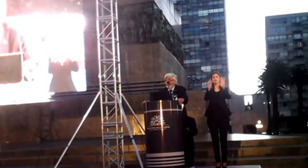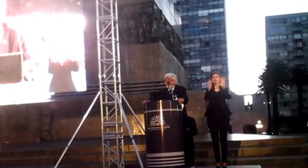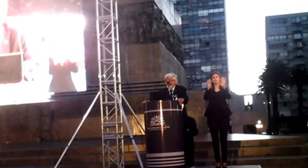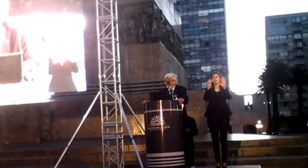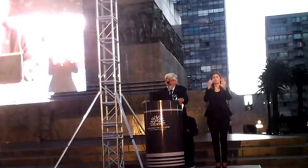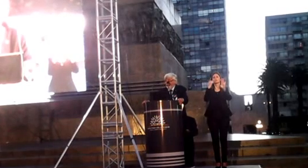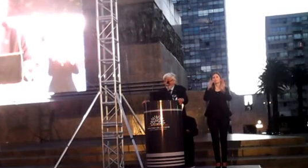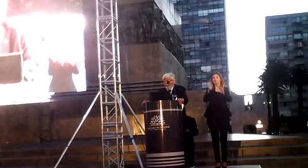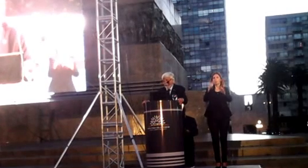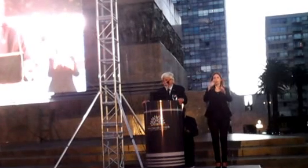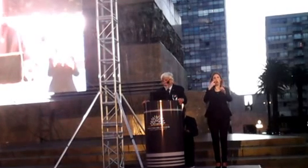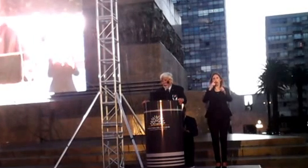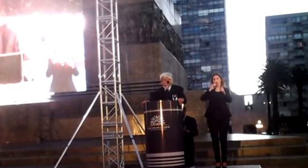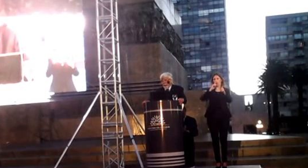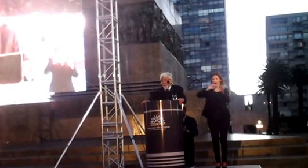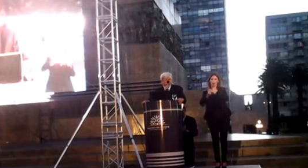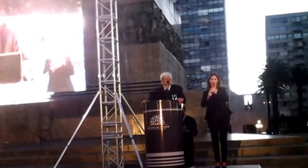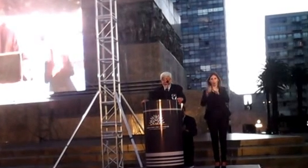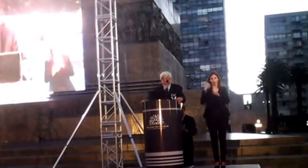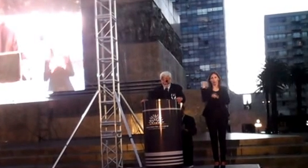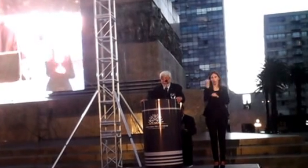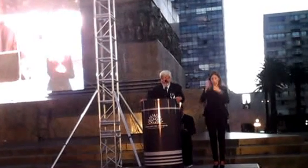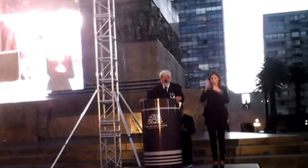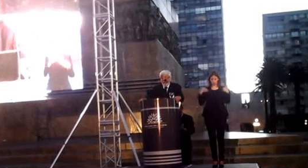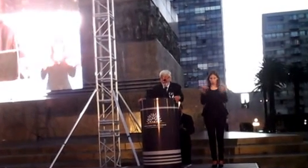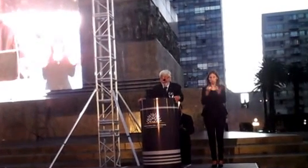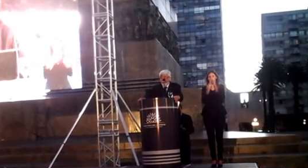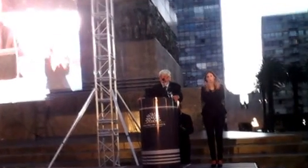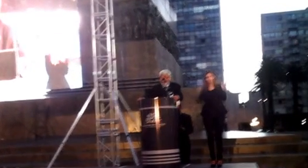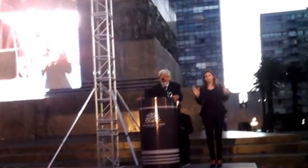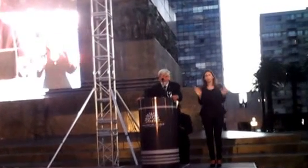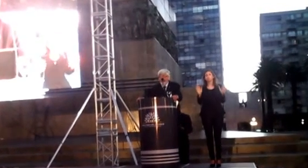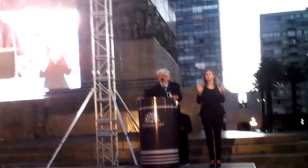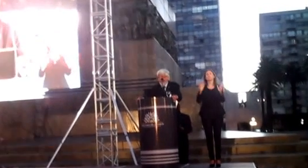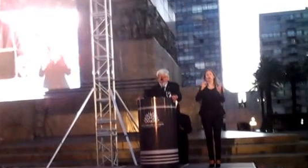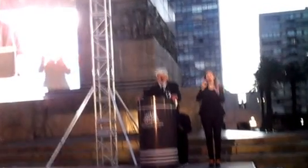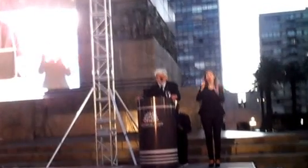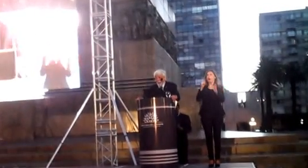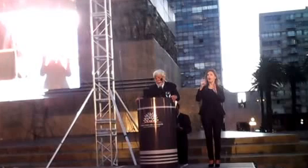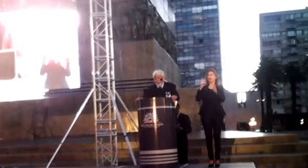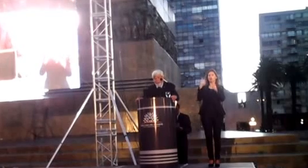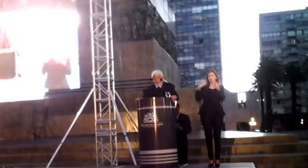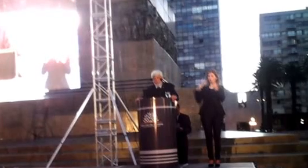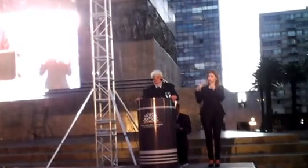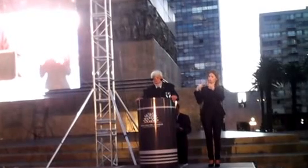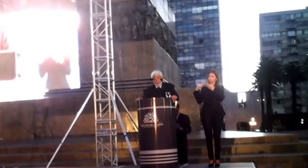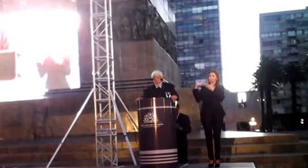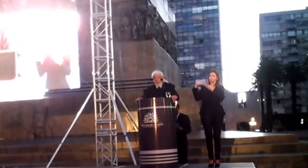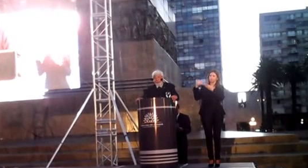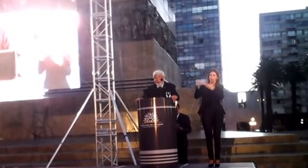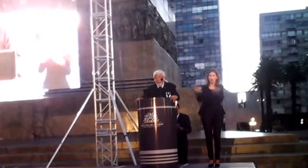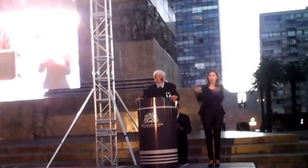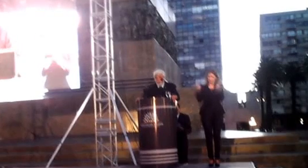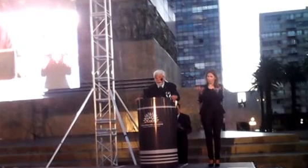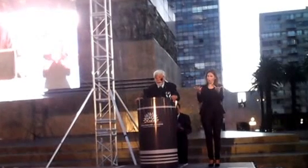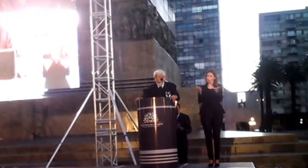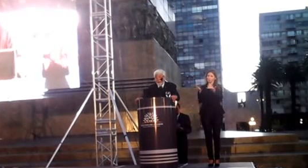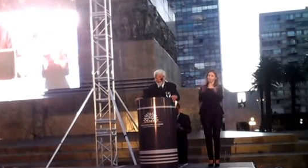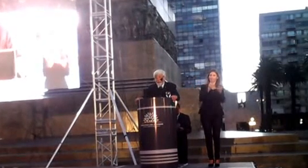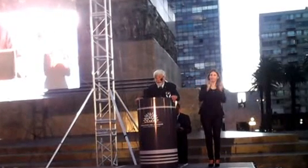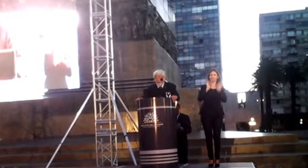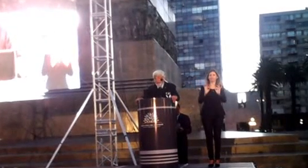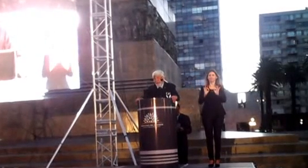punto de inflexión desde el que estamos empezando a cosechar los resultados del trabajo. Es el año en